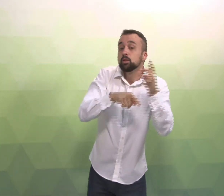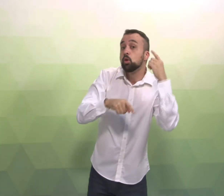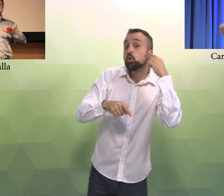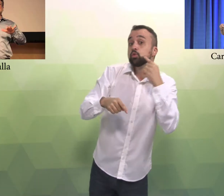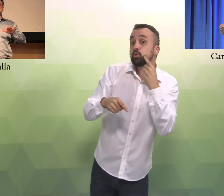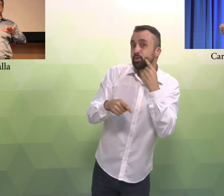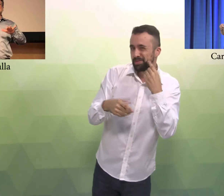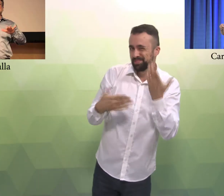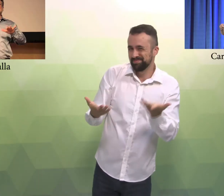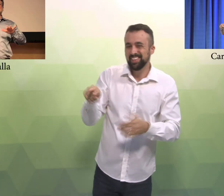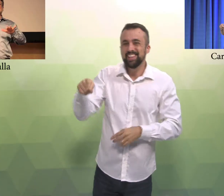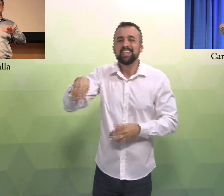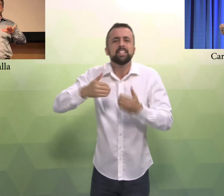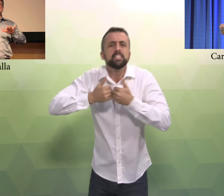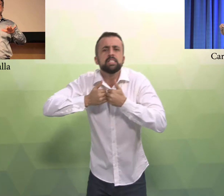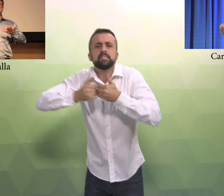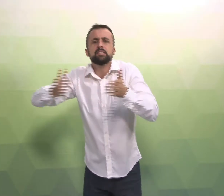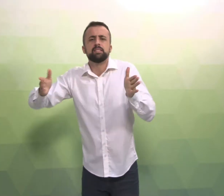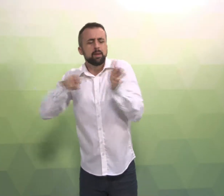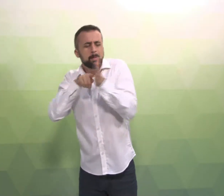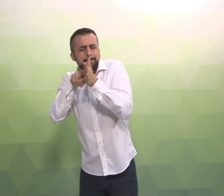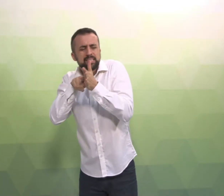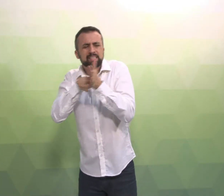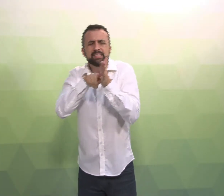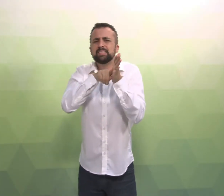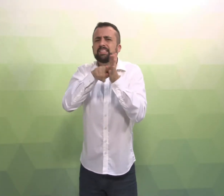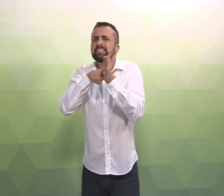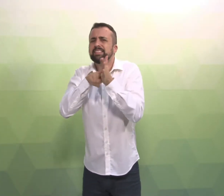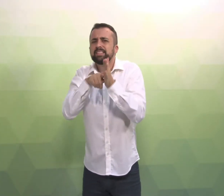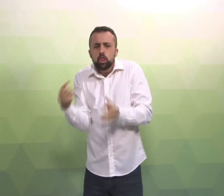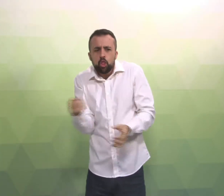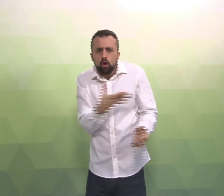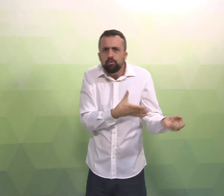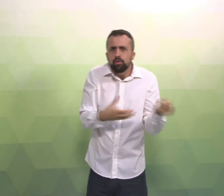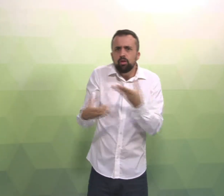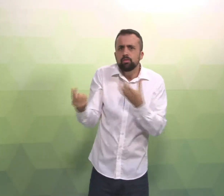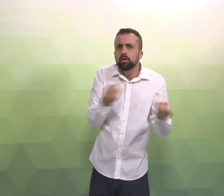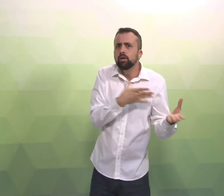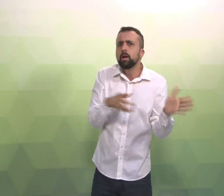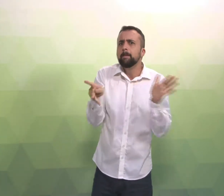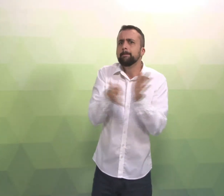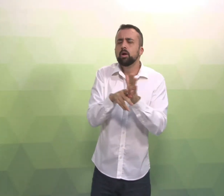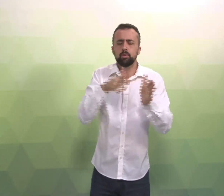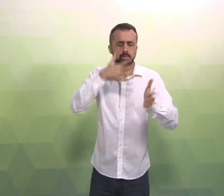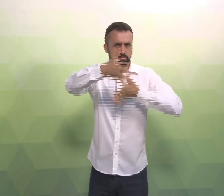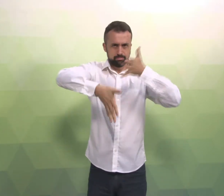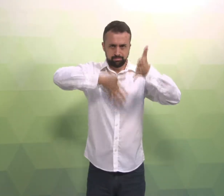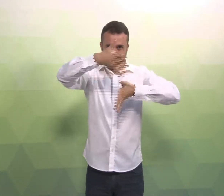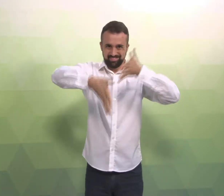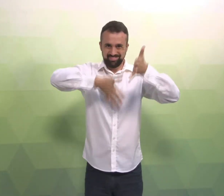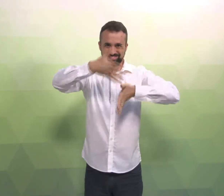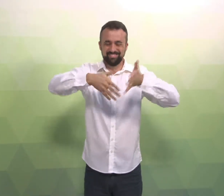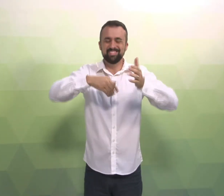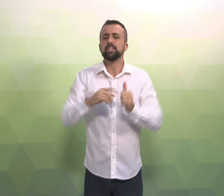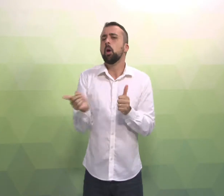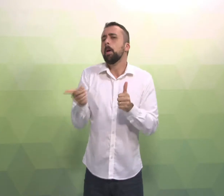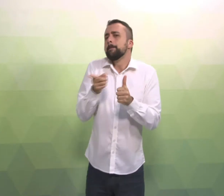também de pesquisadores surdos, iniciou uma série de estudos inéditos sobre os aspectos linguísticos das línguas de